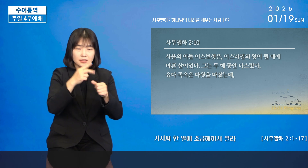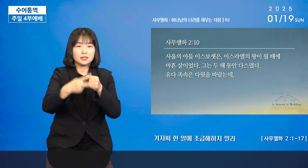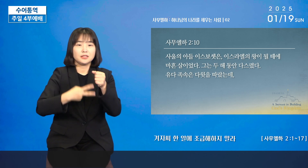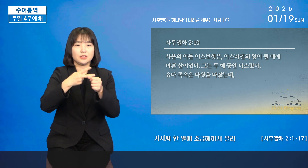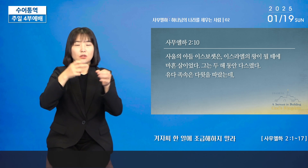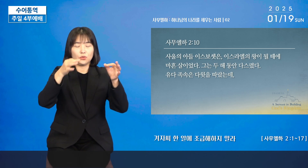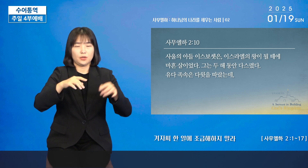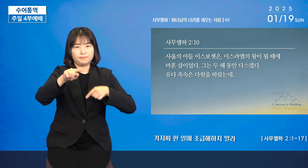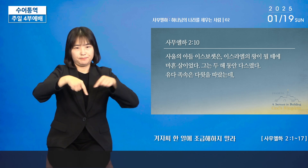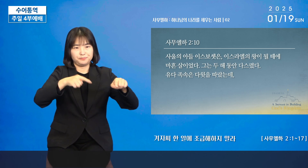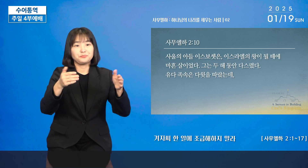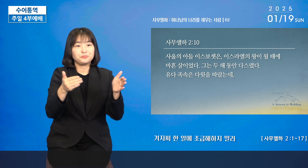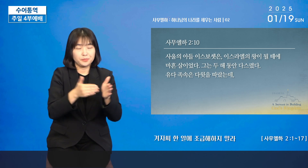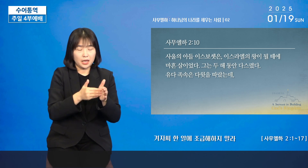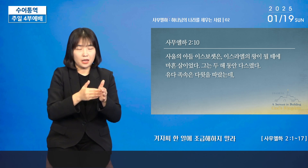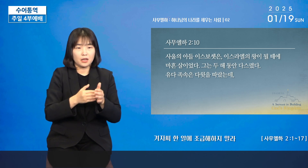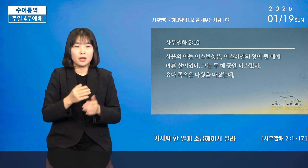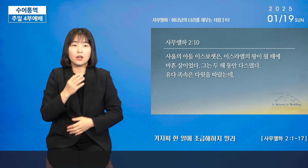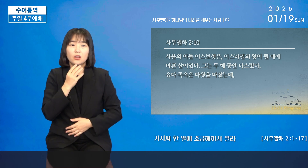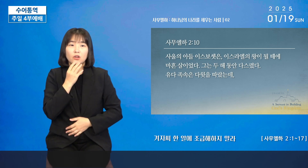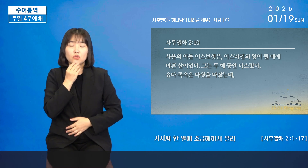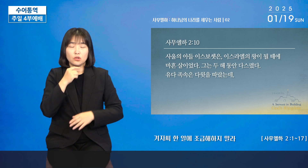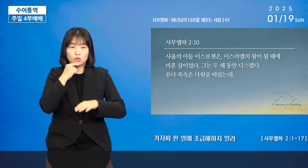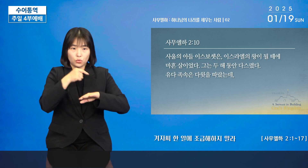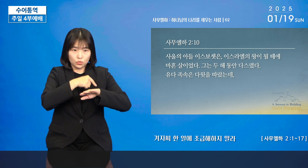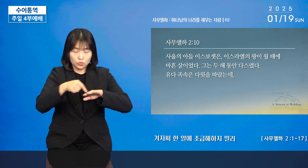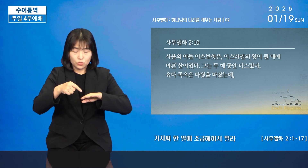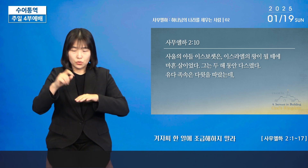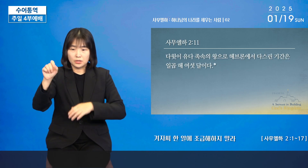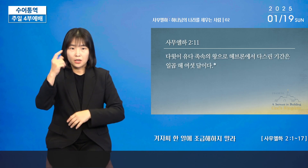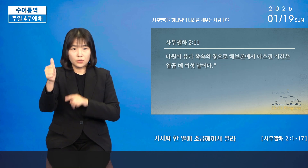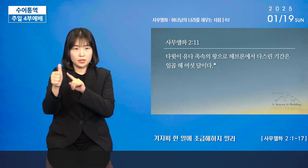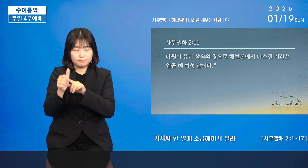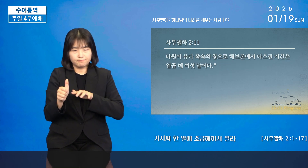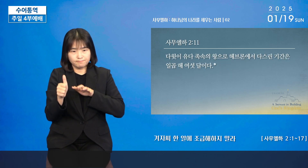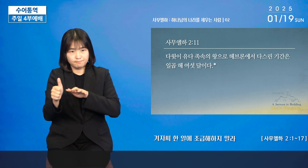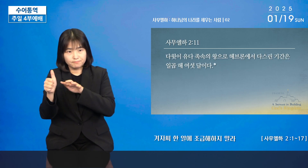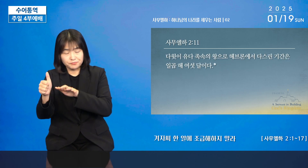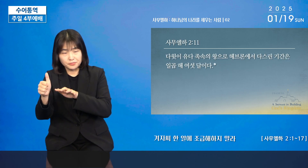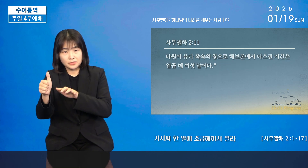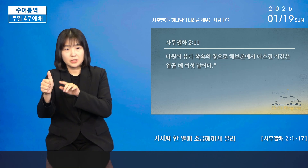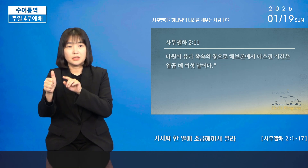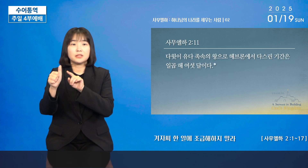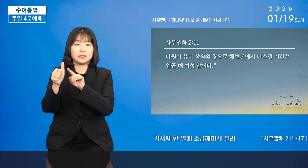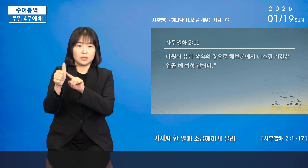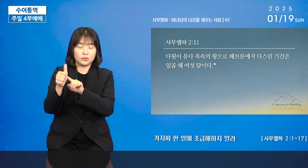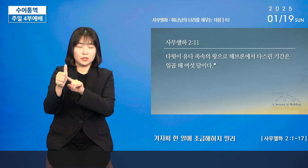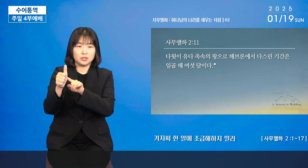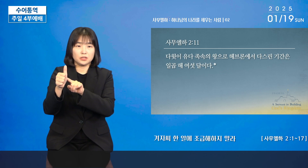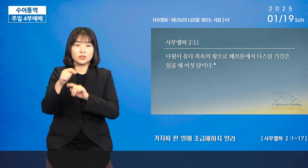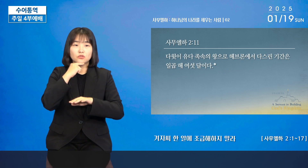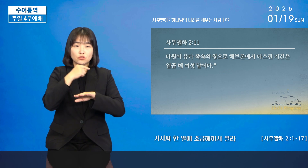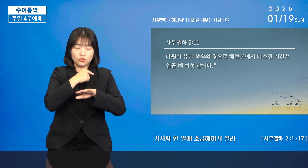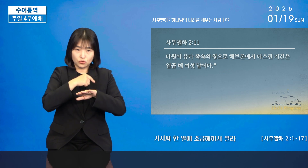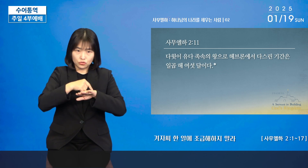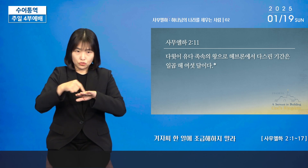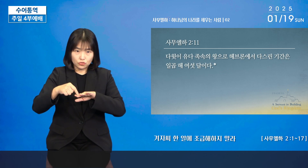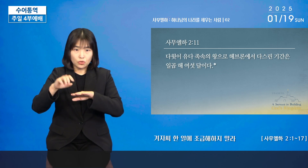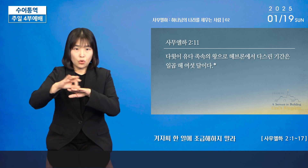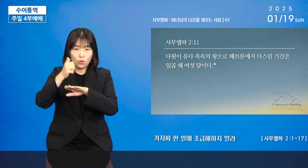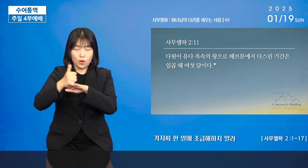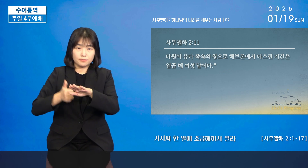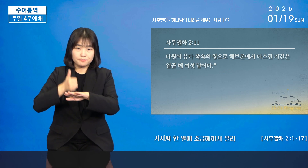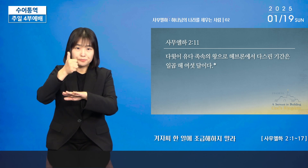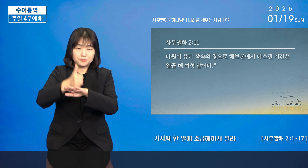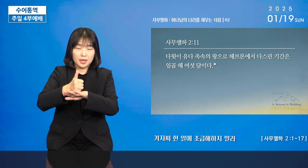동안 다스렸다. 유다 족속은 다윗을 따랐는데 다윗이 유다 족속의 왕으로 헤브론에서